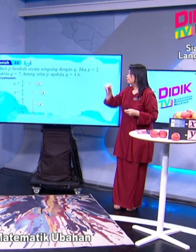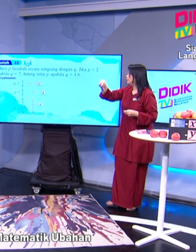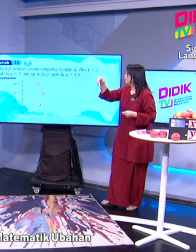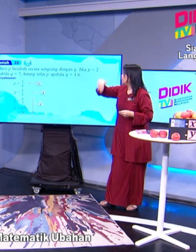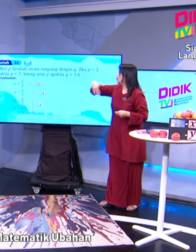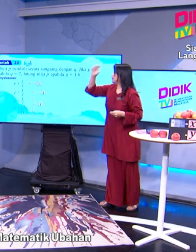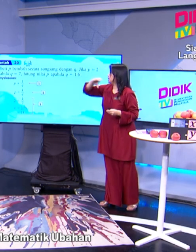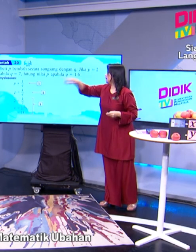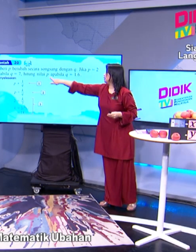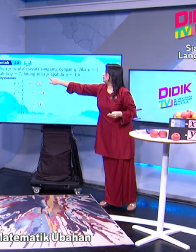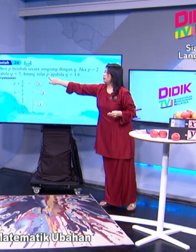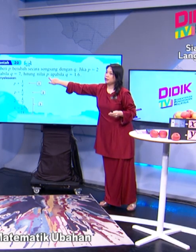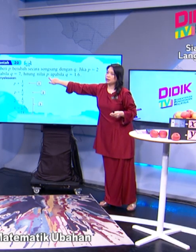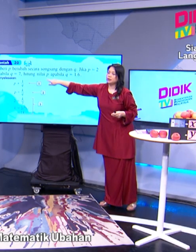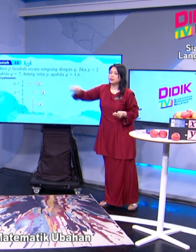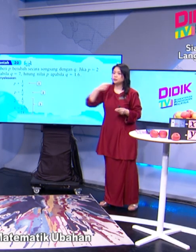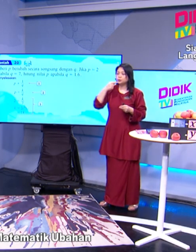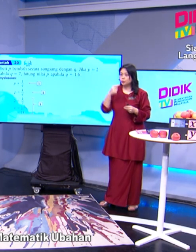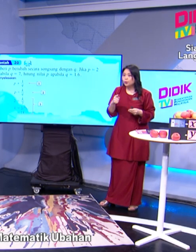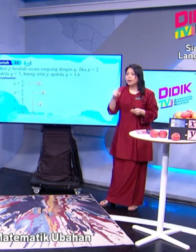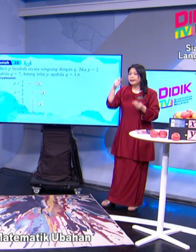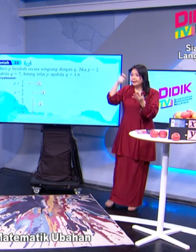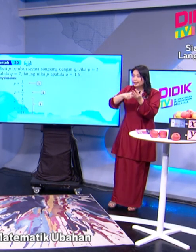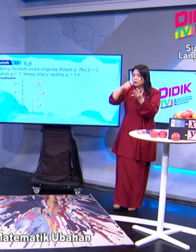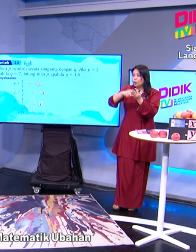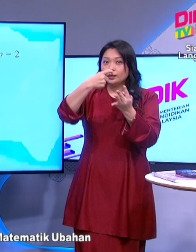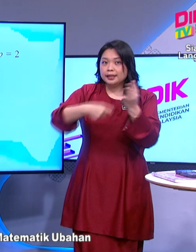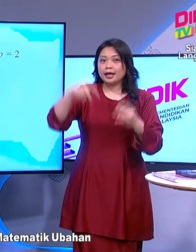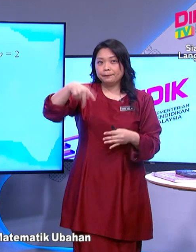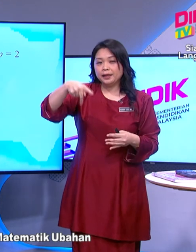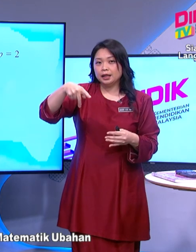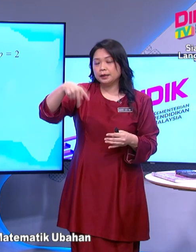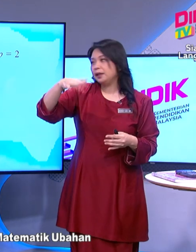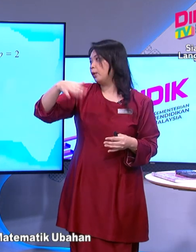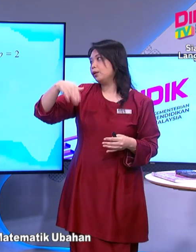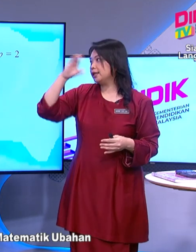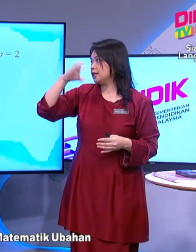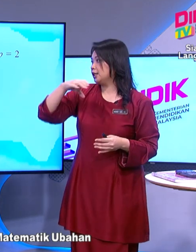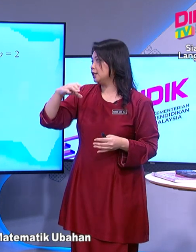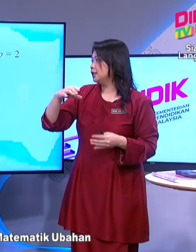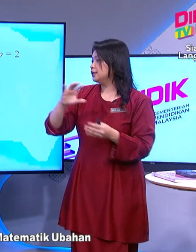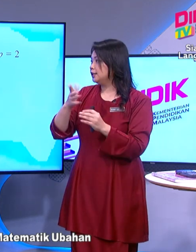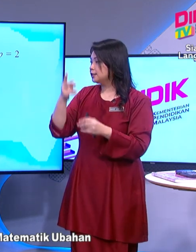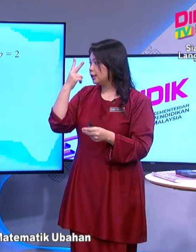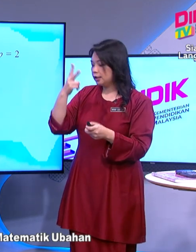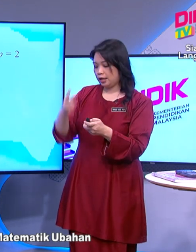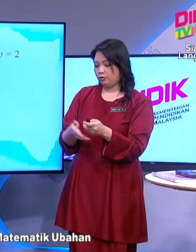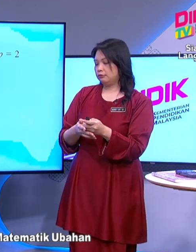skyblue lagi cari sih dia suruh hitung nilai Phi Phi bolu lagi cari jadikan Ciketing